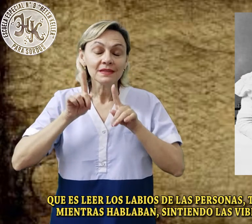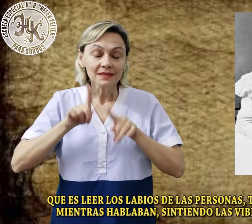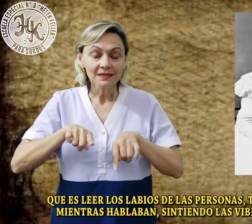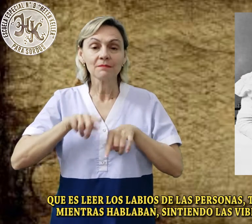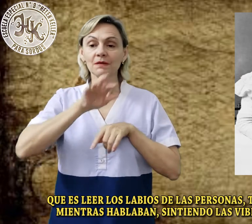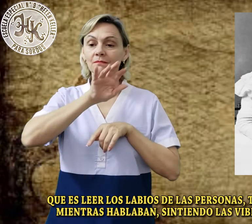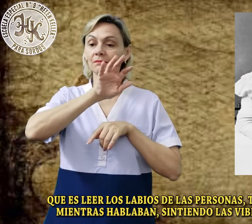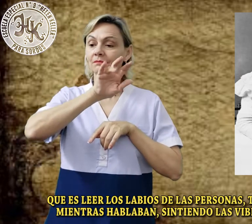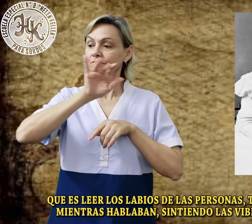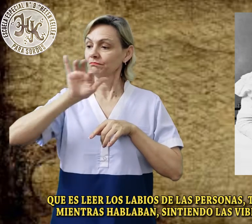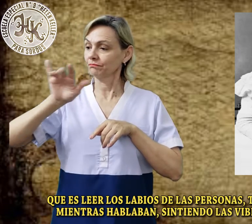deletreando.